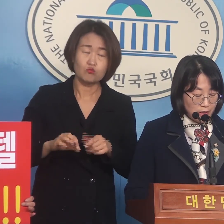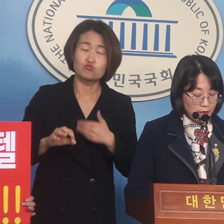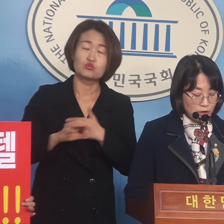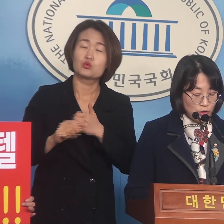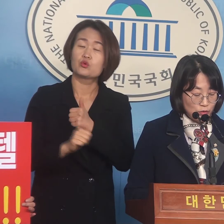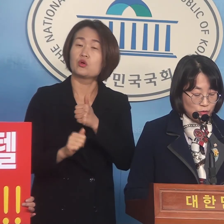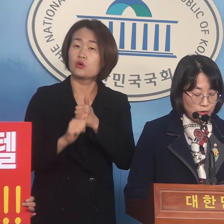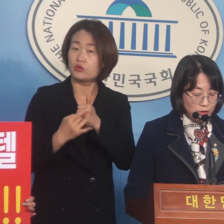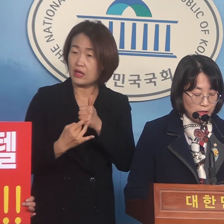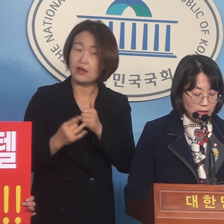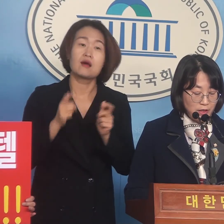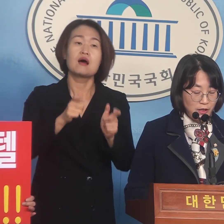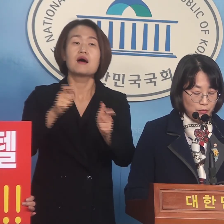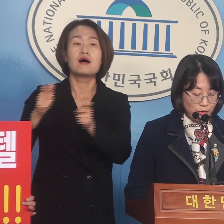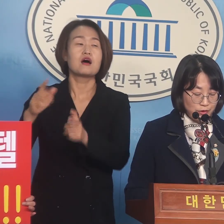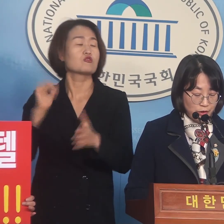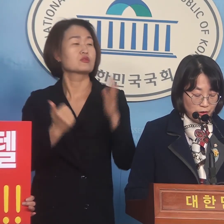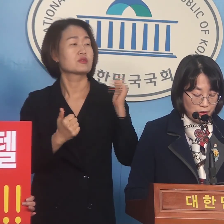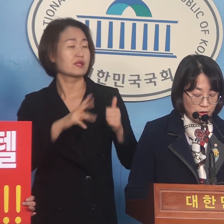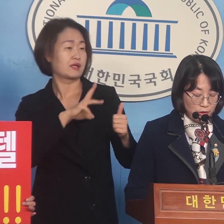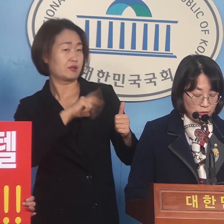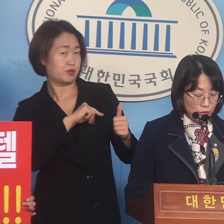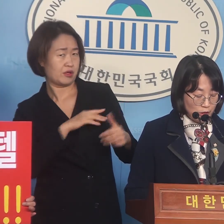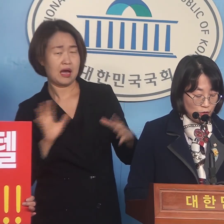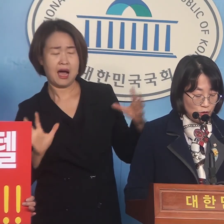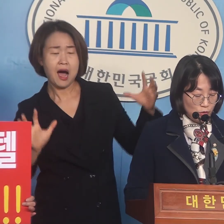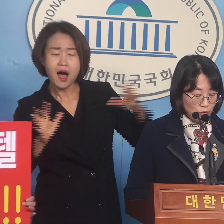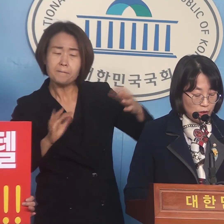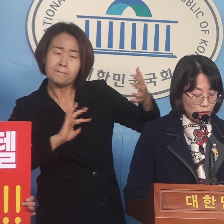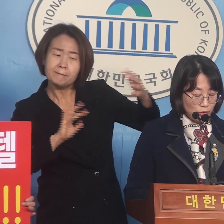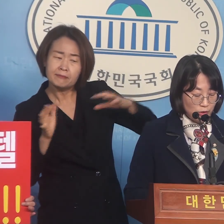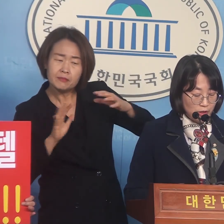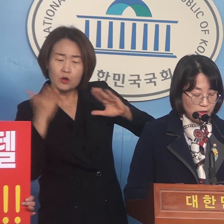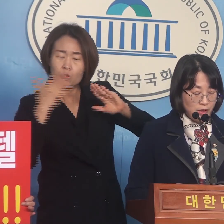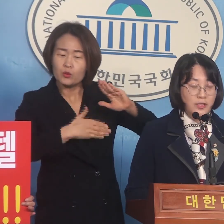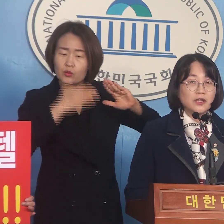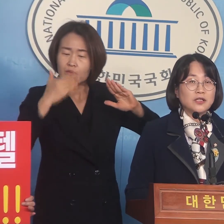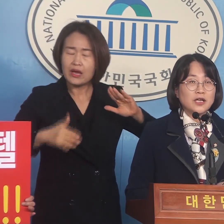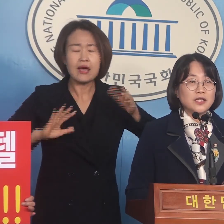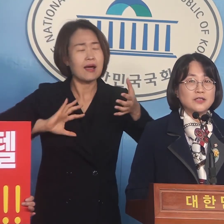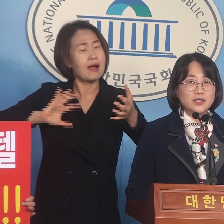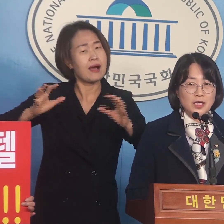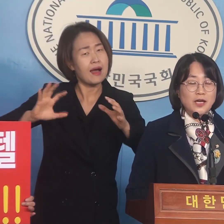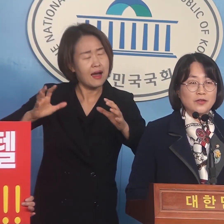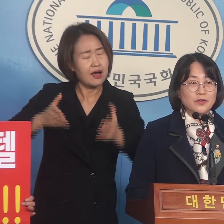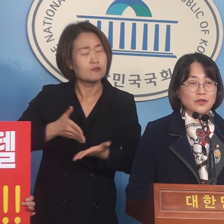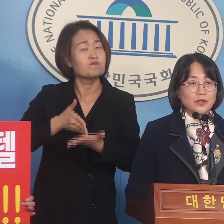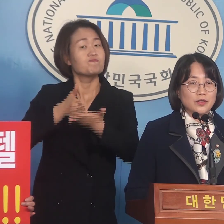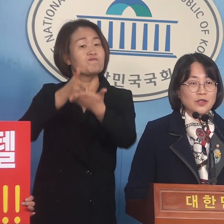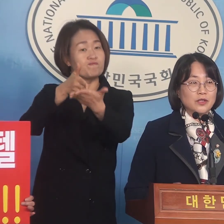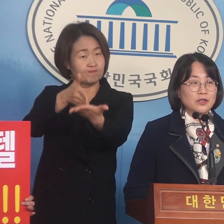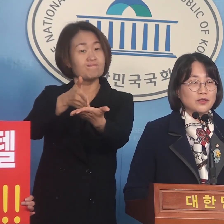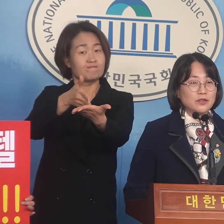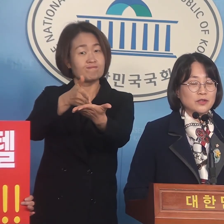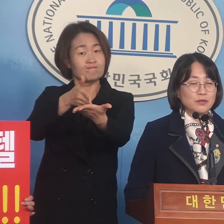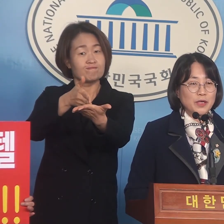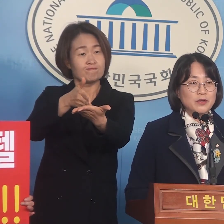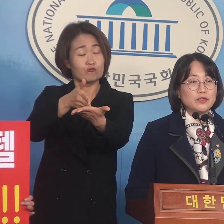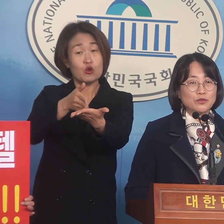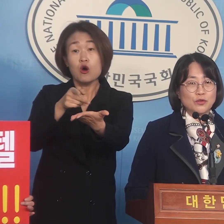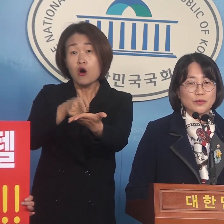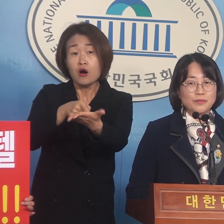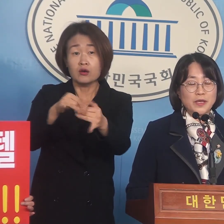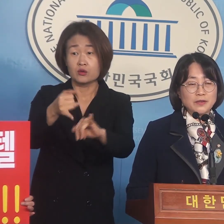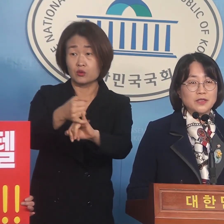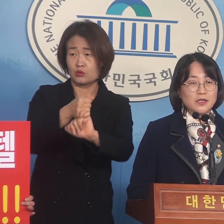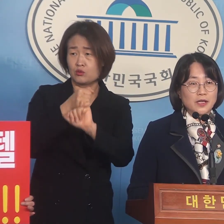공동비대위, 각 당의 지역구 의원들이 한자리에 모여서 의논하고 공개 토론회를 하자는 제안, 이것은